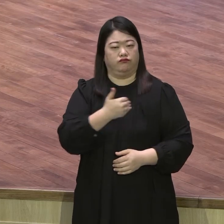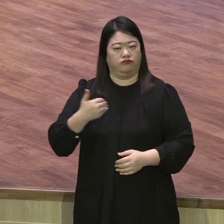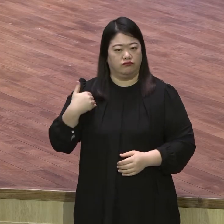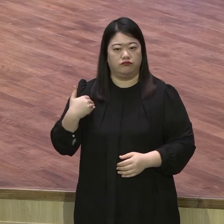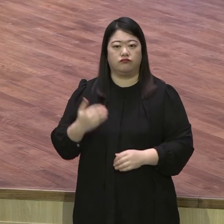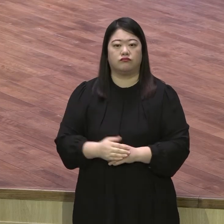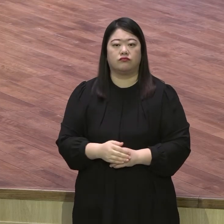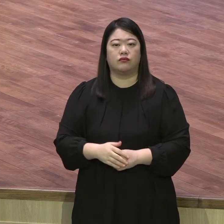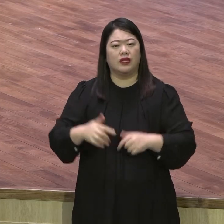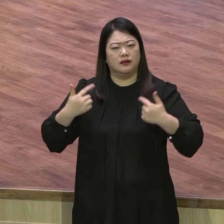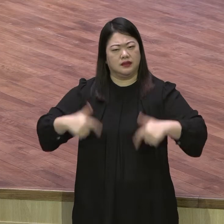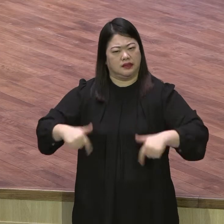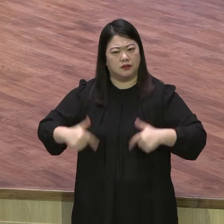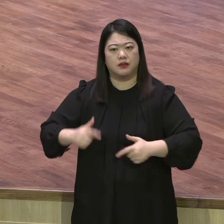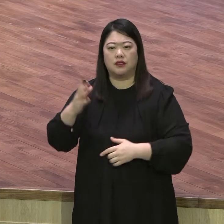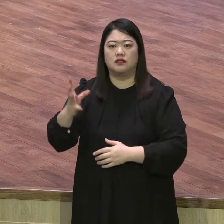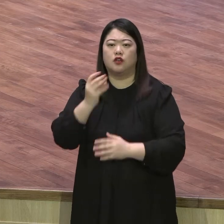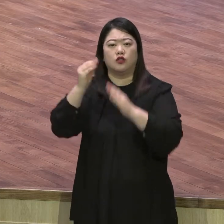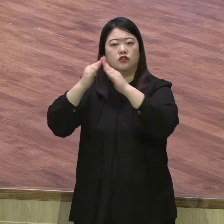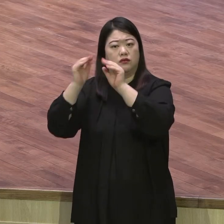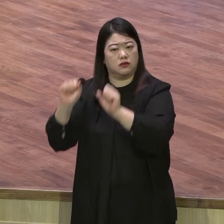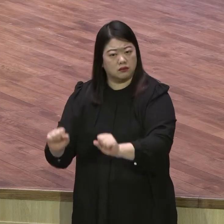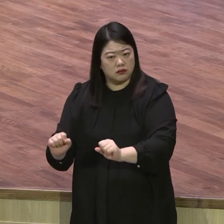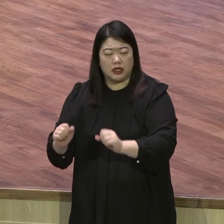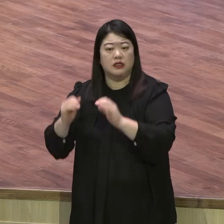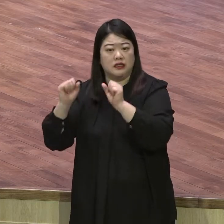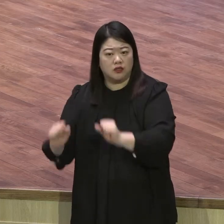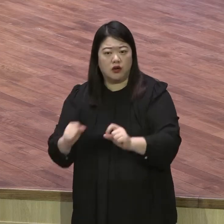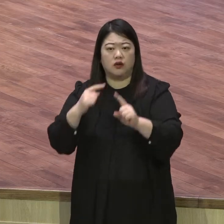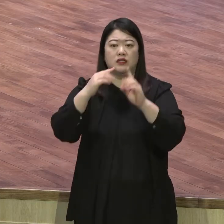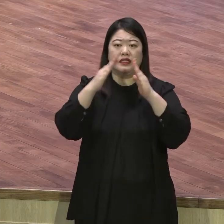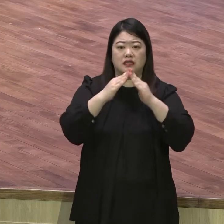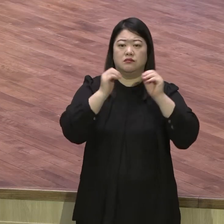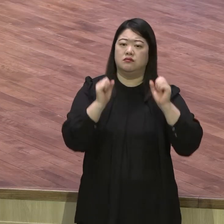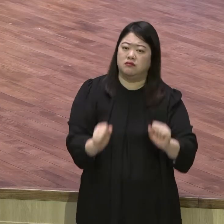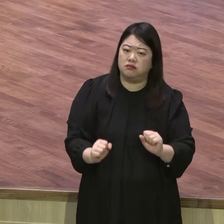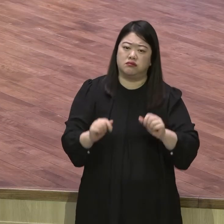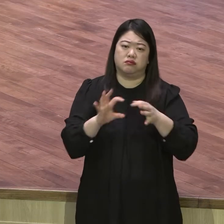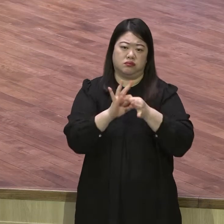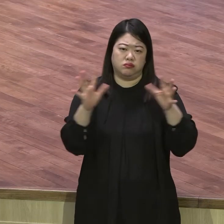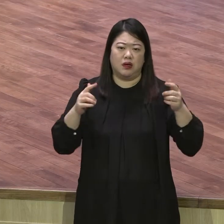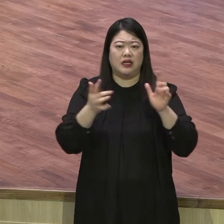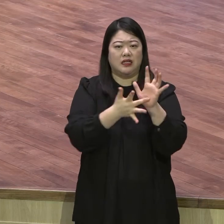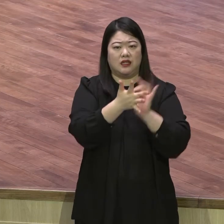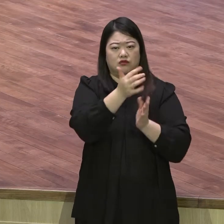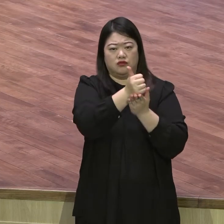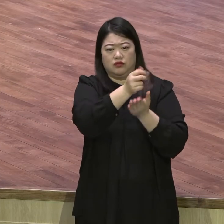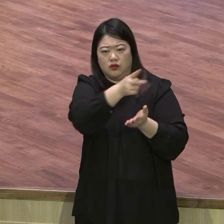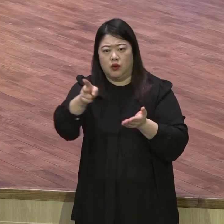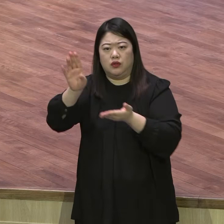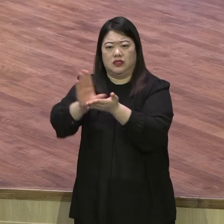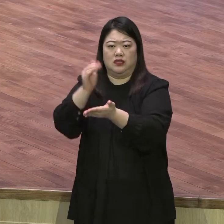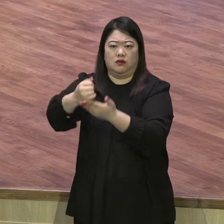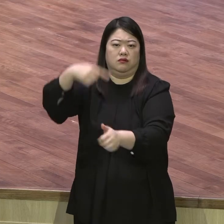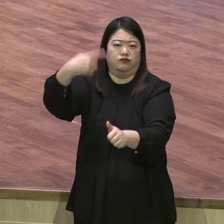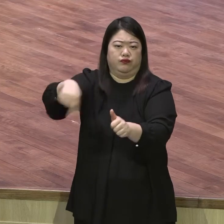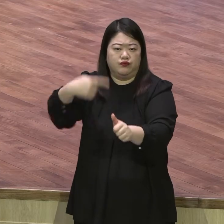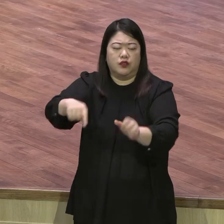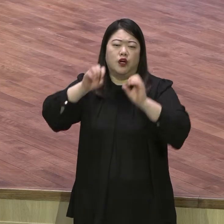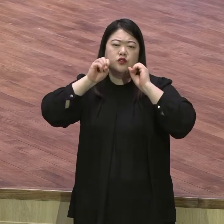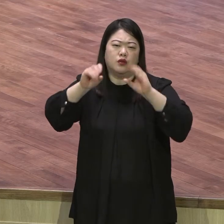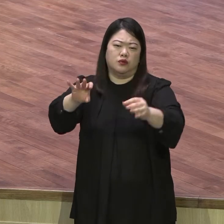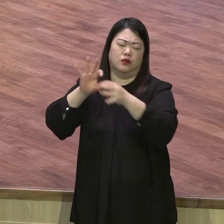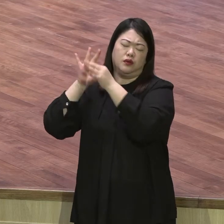떠나니라. 그들이 날마다 성전에 있든지 집에 있든지 예수는 그리스도라고 가르치기와 전도하기를 그치지